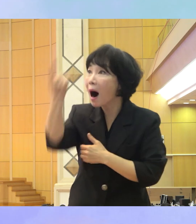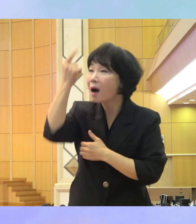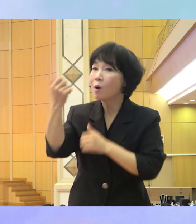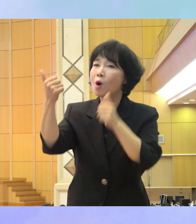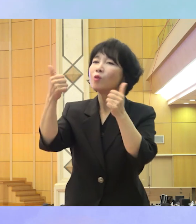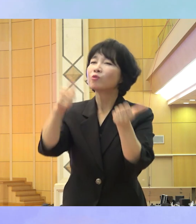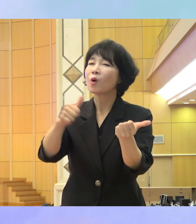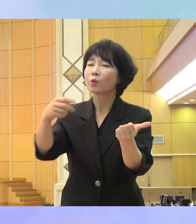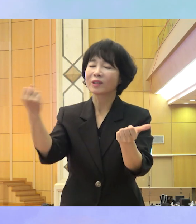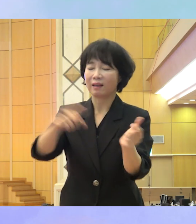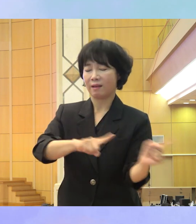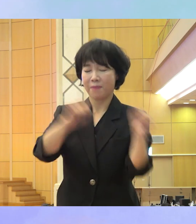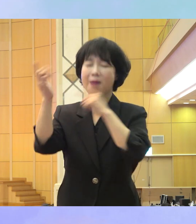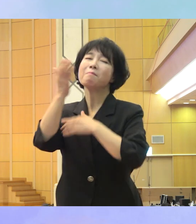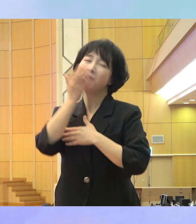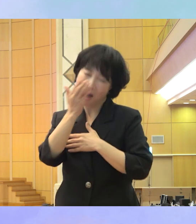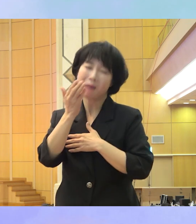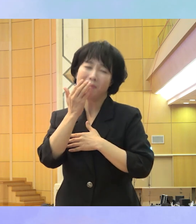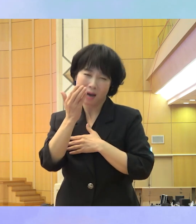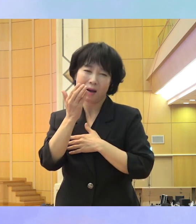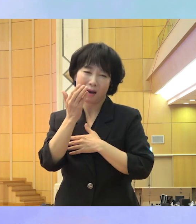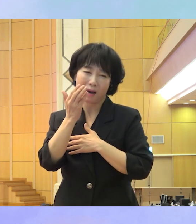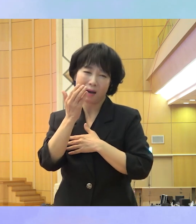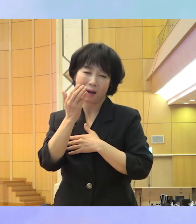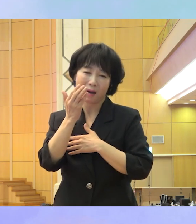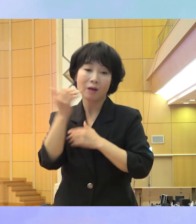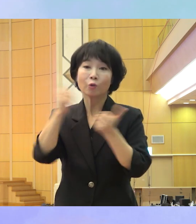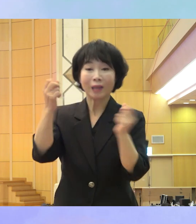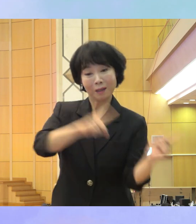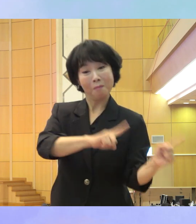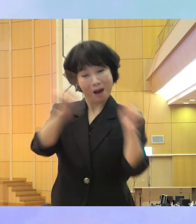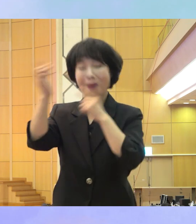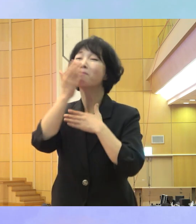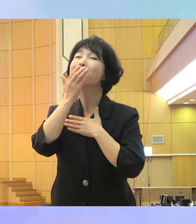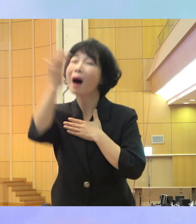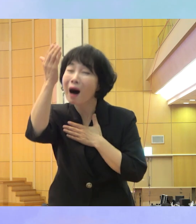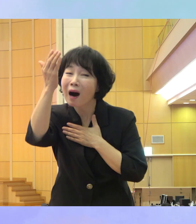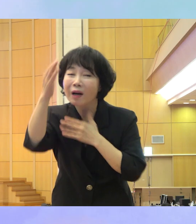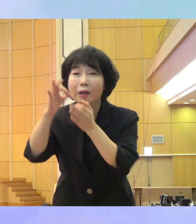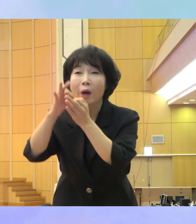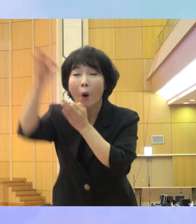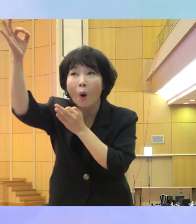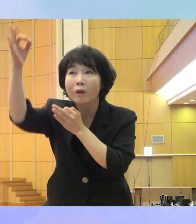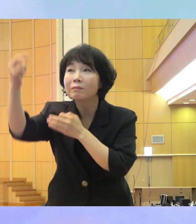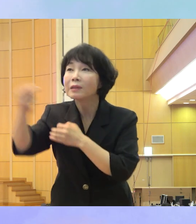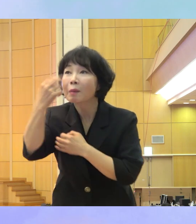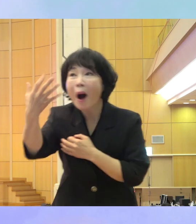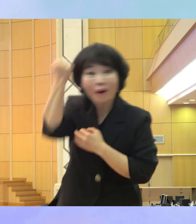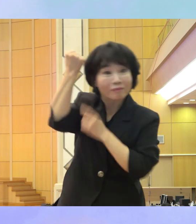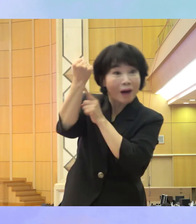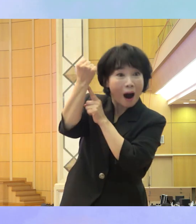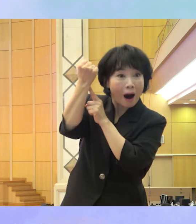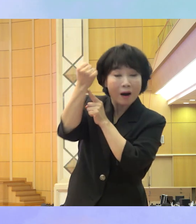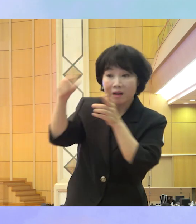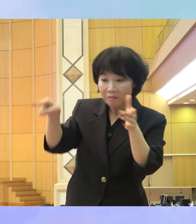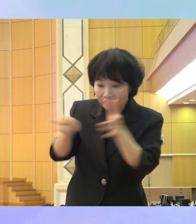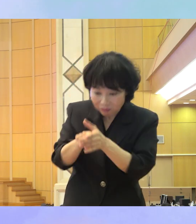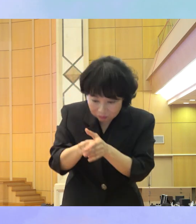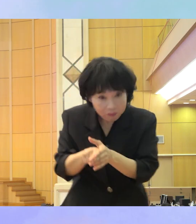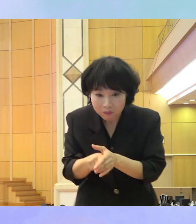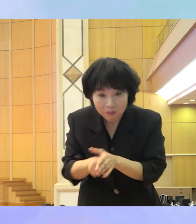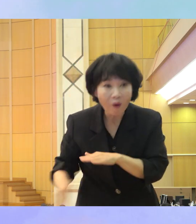말미암아 죽어도 살겠고 죽어도 부활해서 영원히 산다는 그런 믿음이